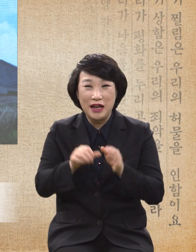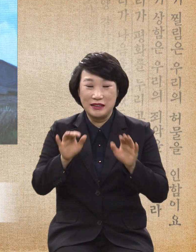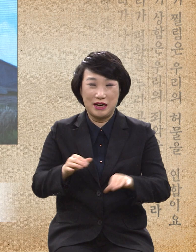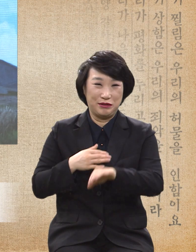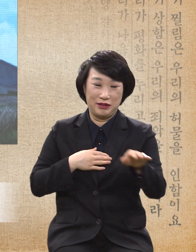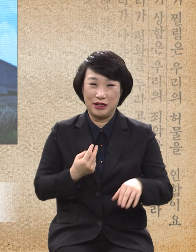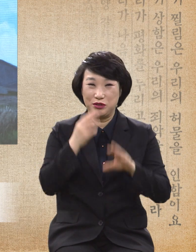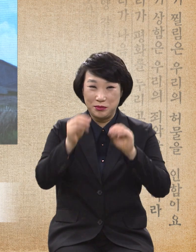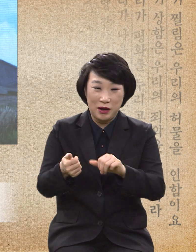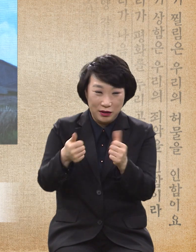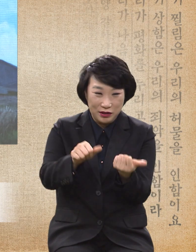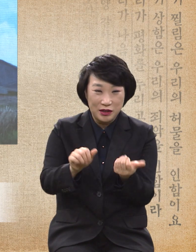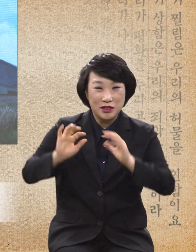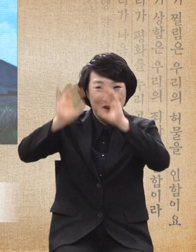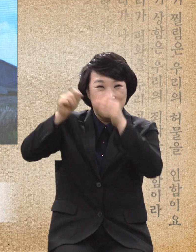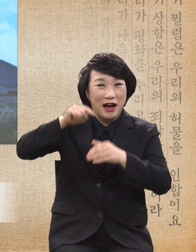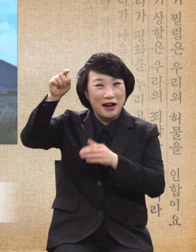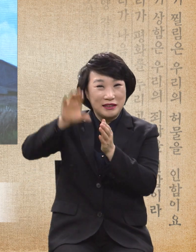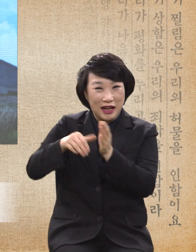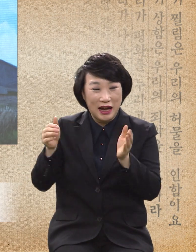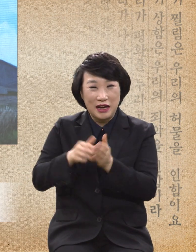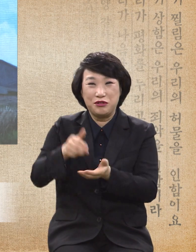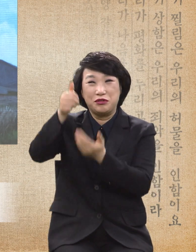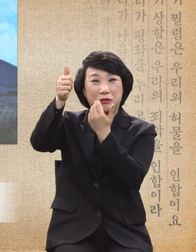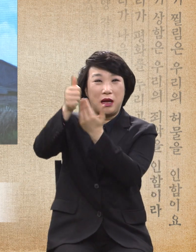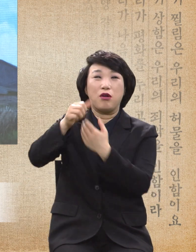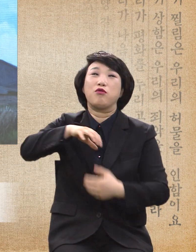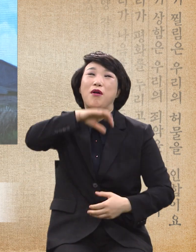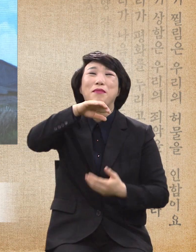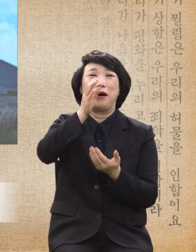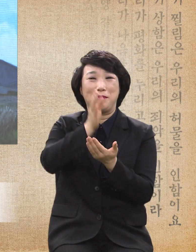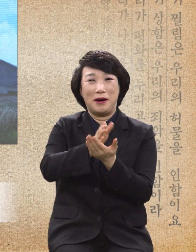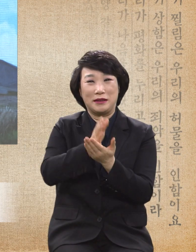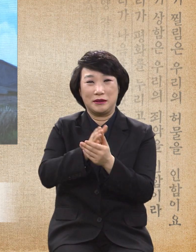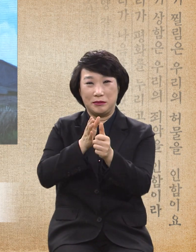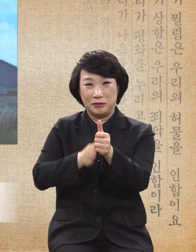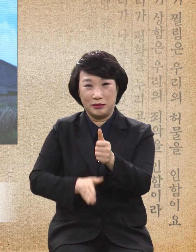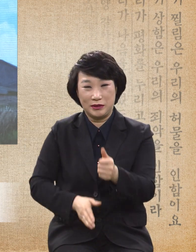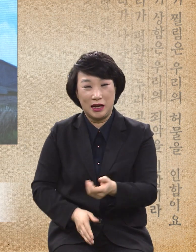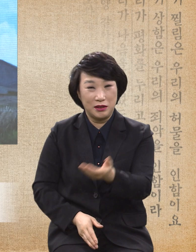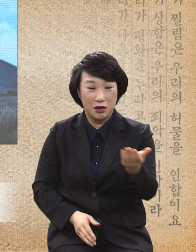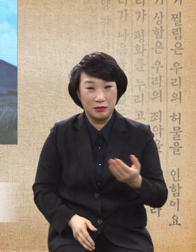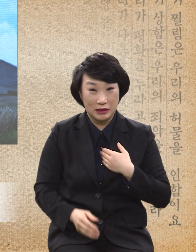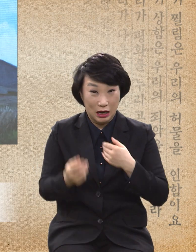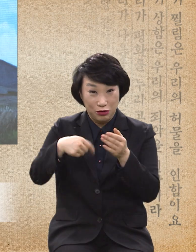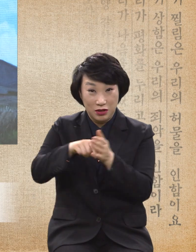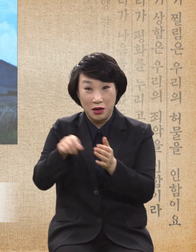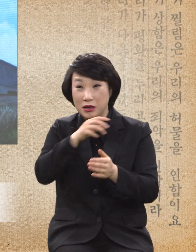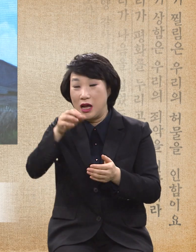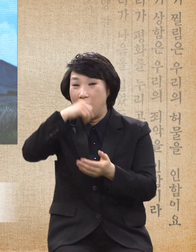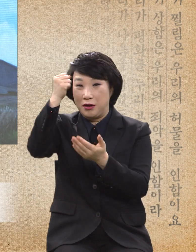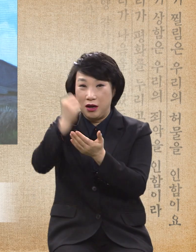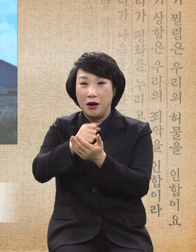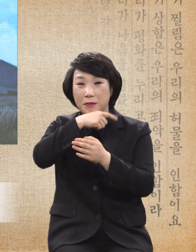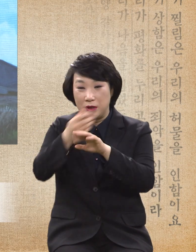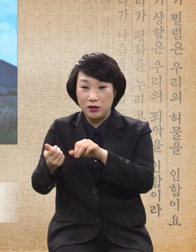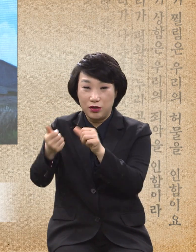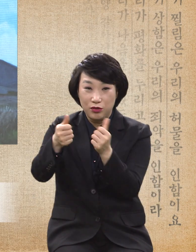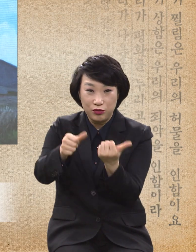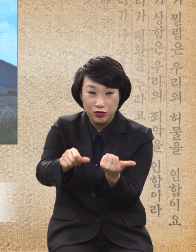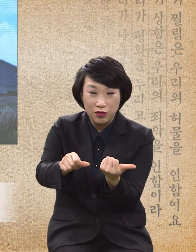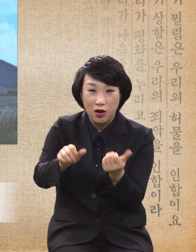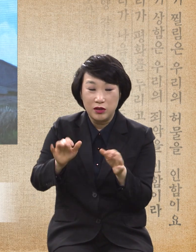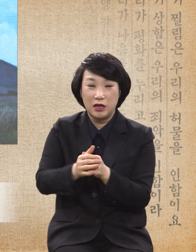천국 갈 때까지 주님에 대한 원망을 하지 말라. 노후에서 피 흘려서